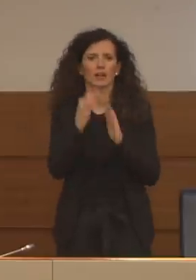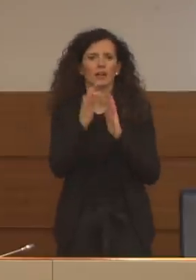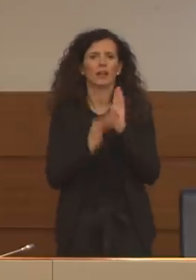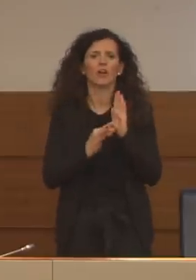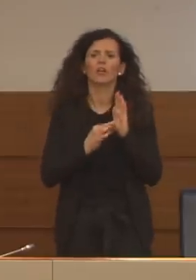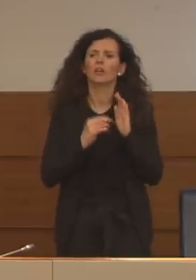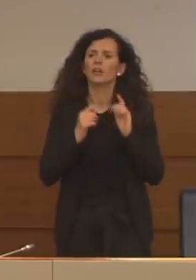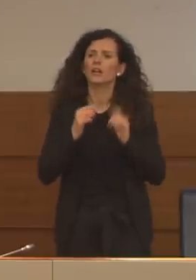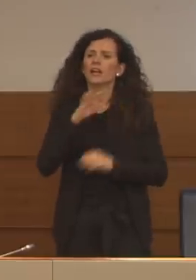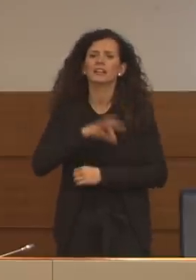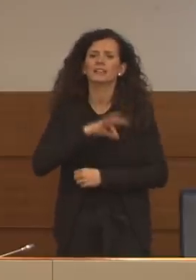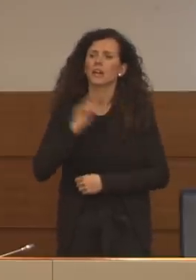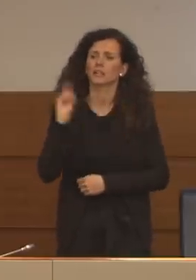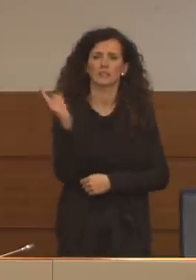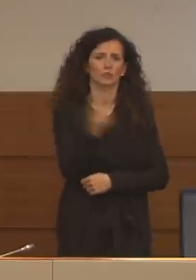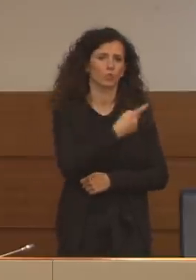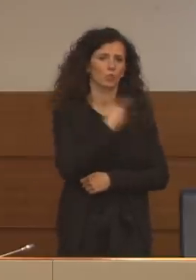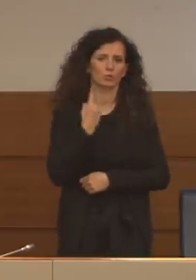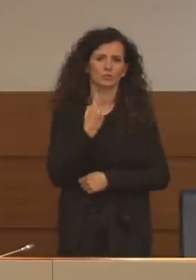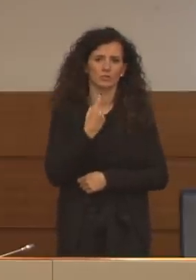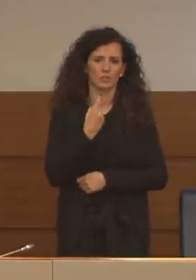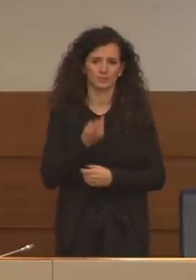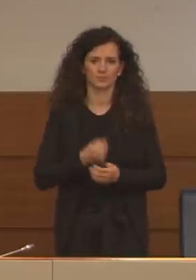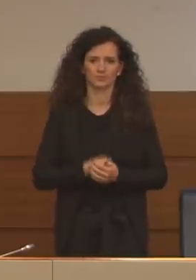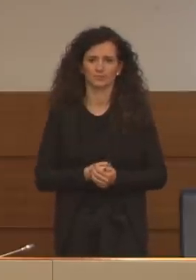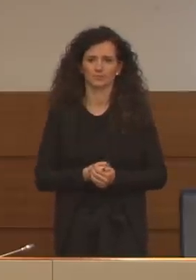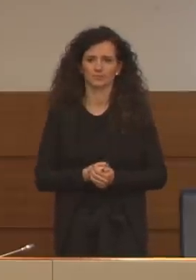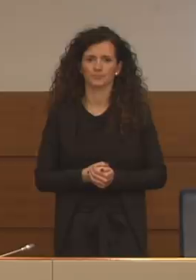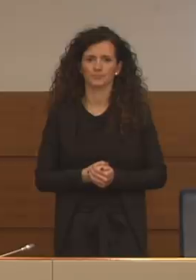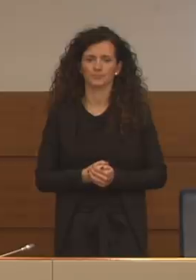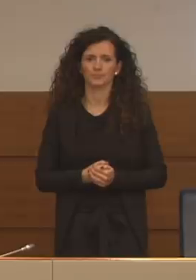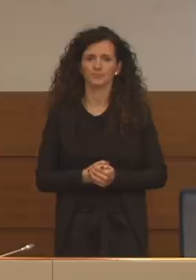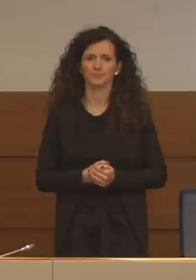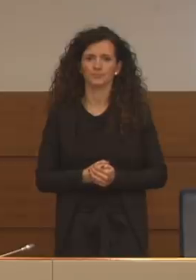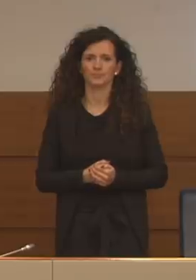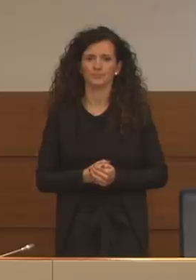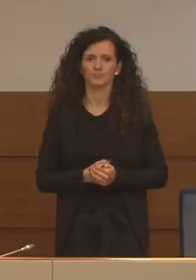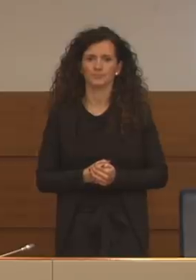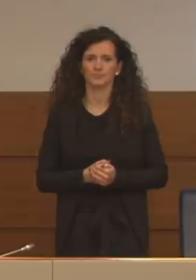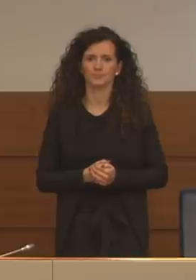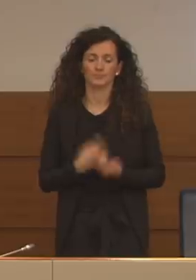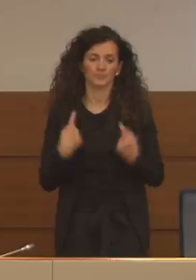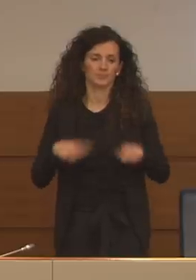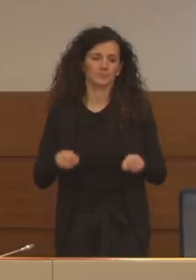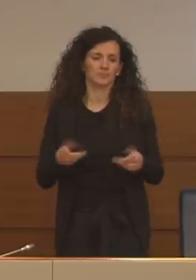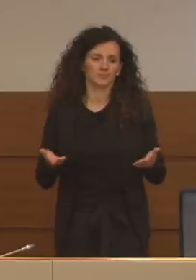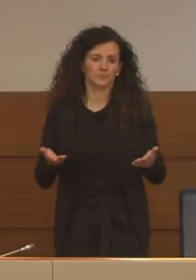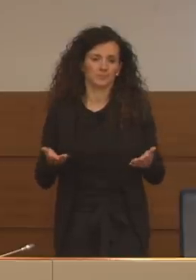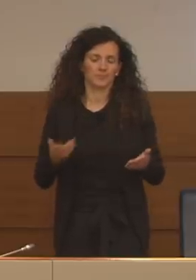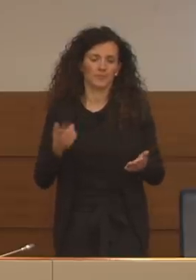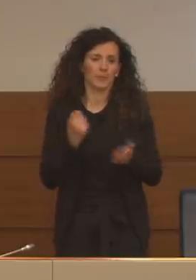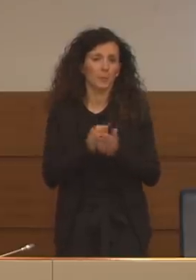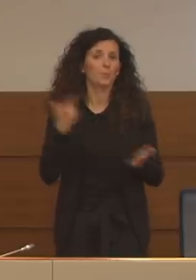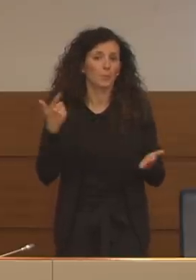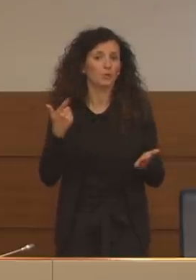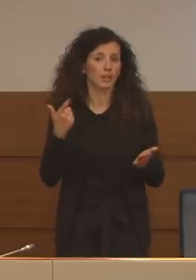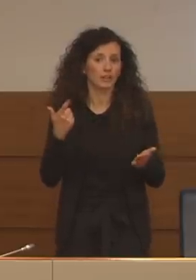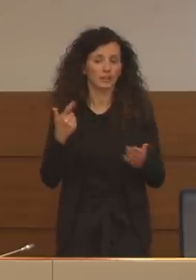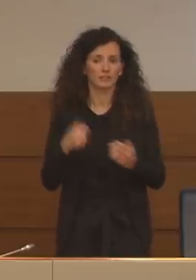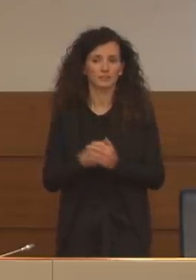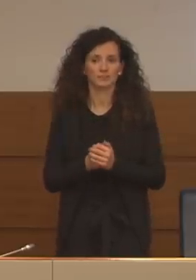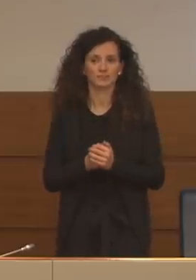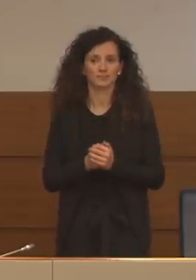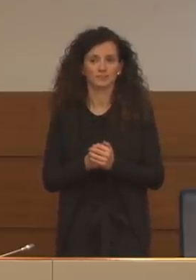ognuno di noi e questa è la cosa fondamentale è chiaro che